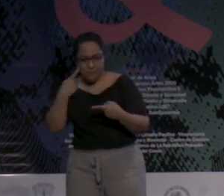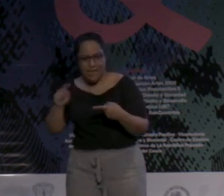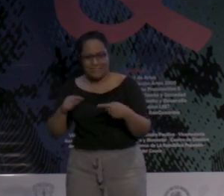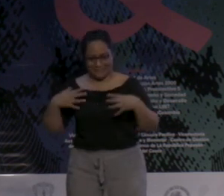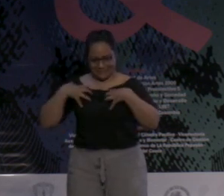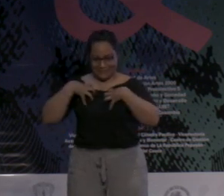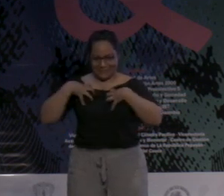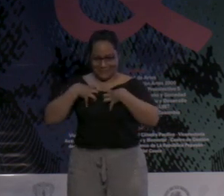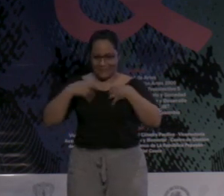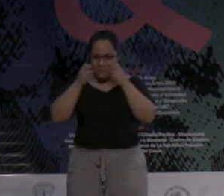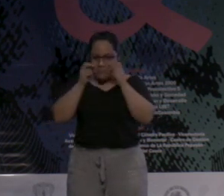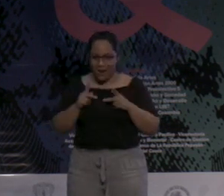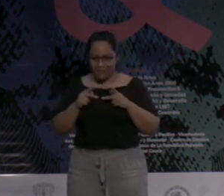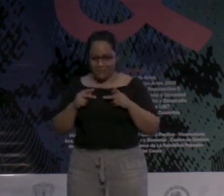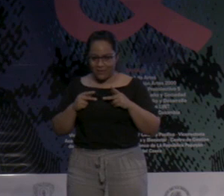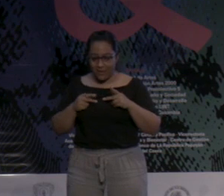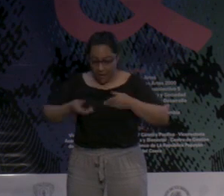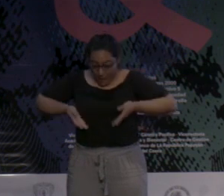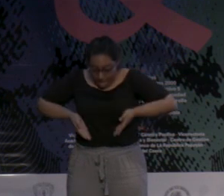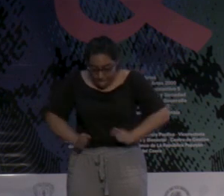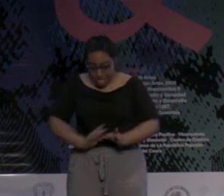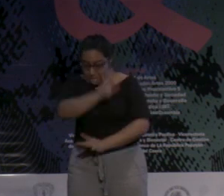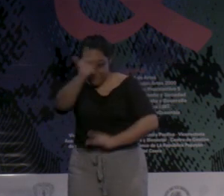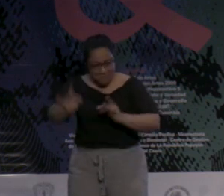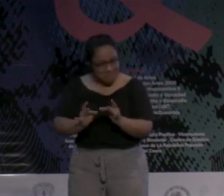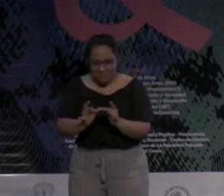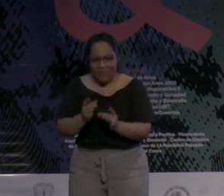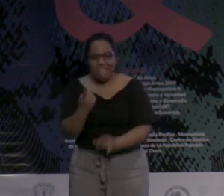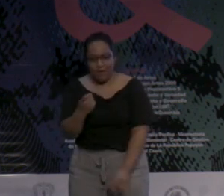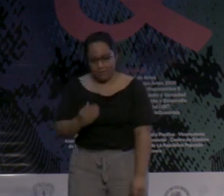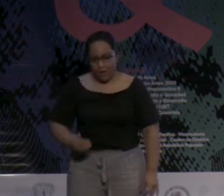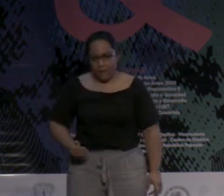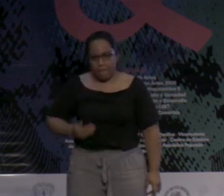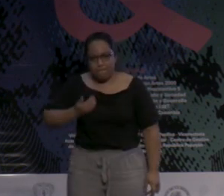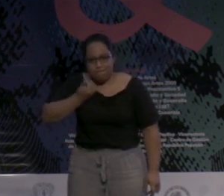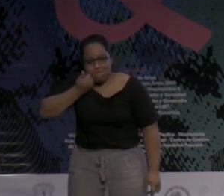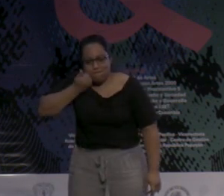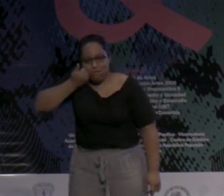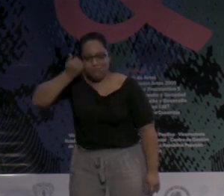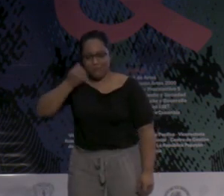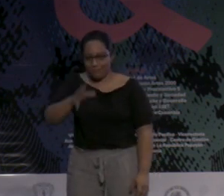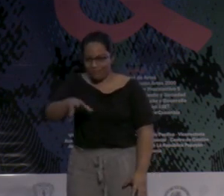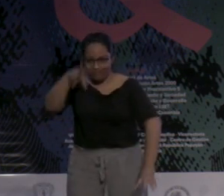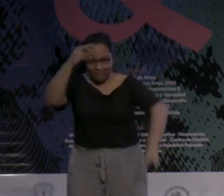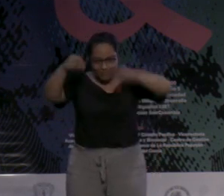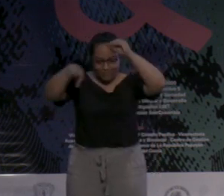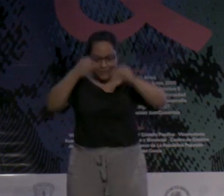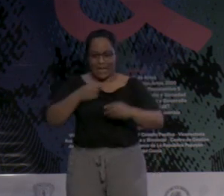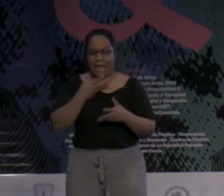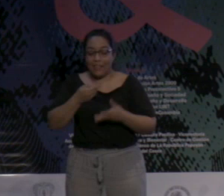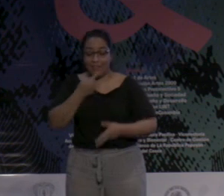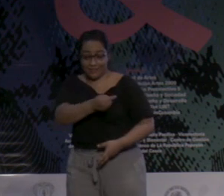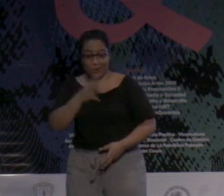animal que no nace completa, nace inmadura. Esa condición de nuestro nacimiento, dice Jacques